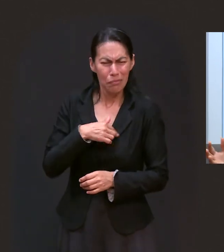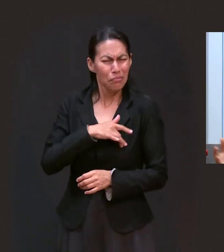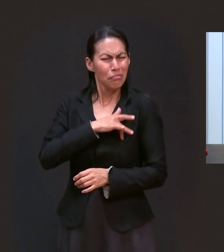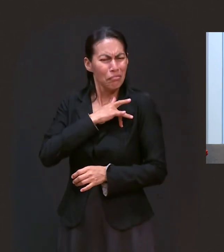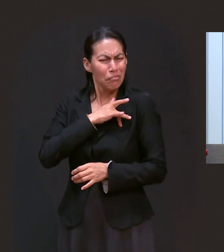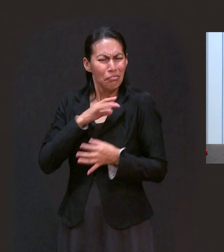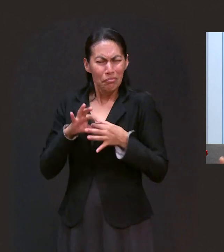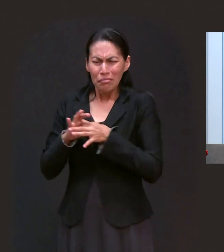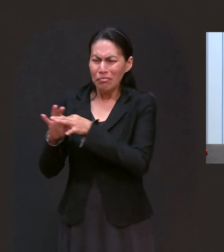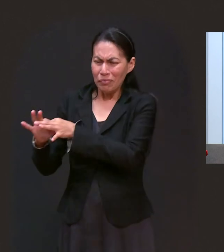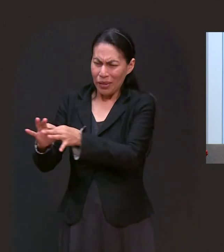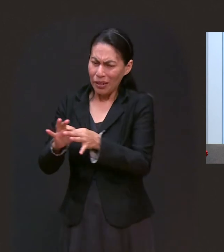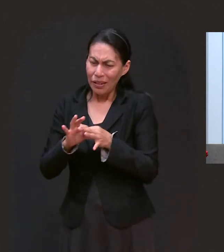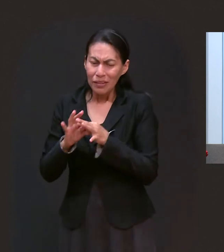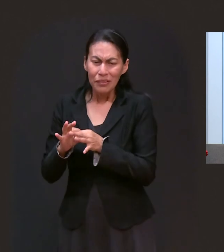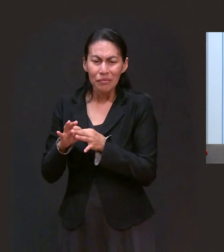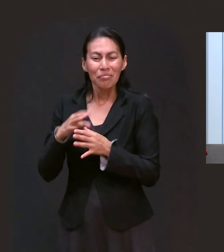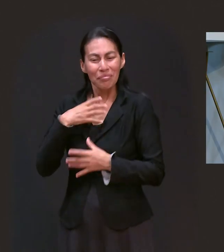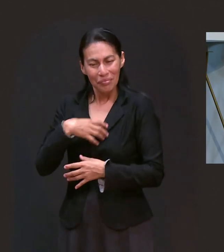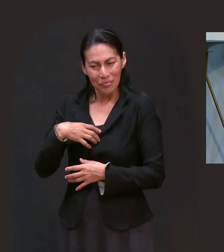parte del ambiente